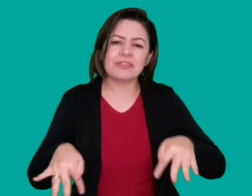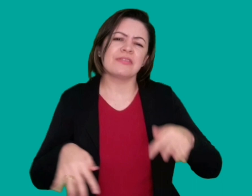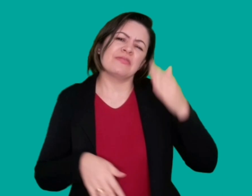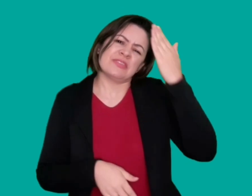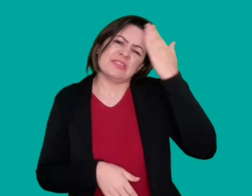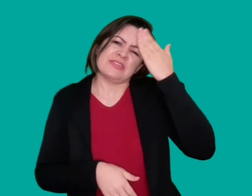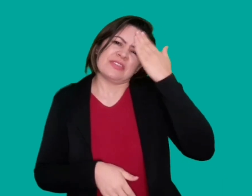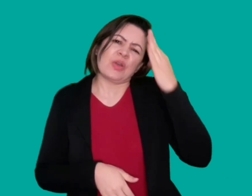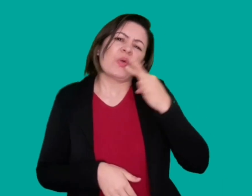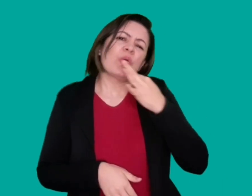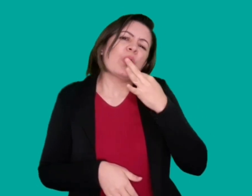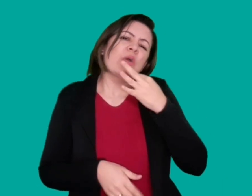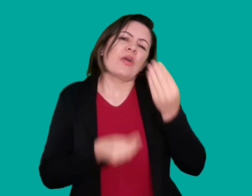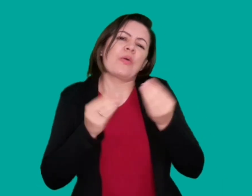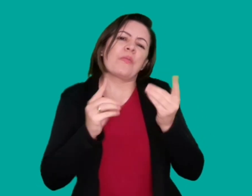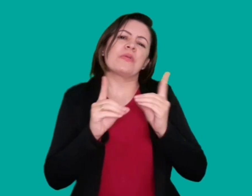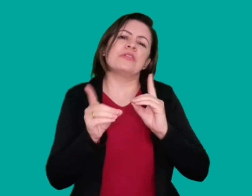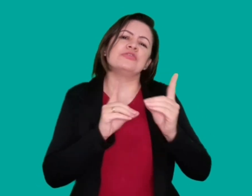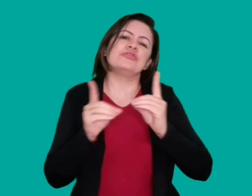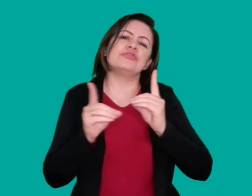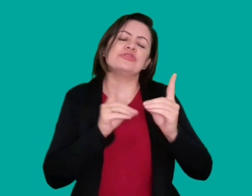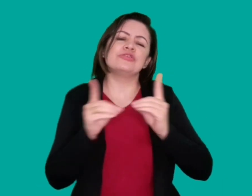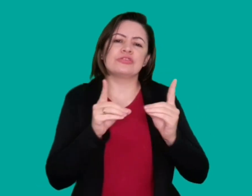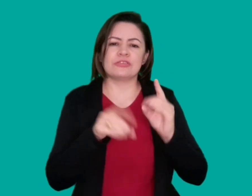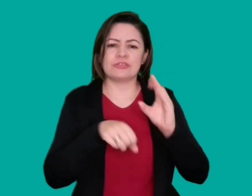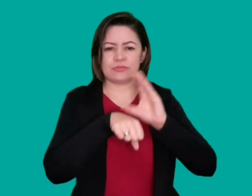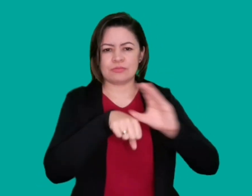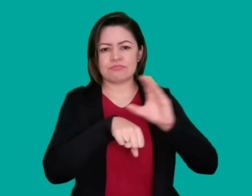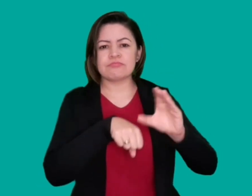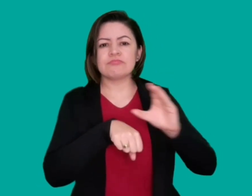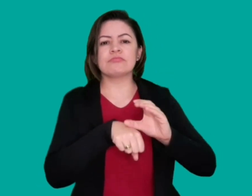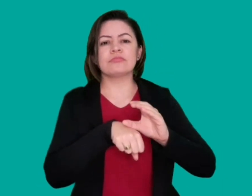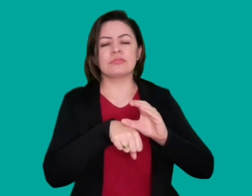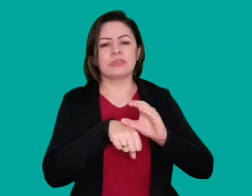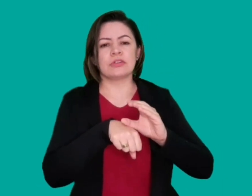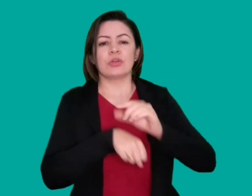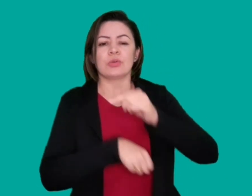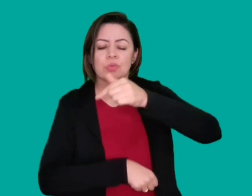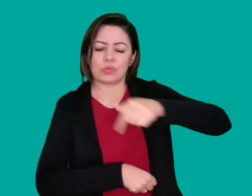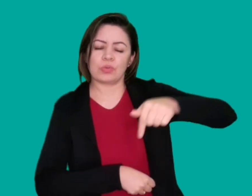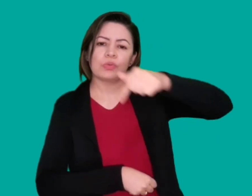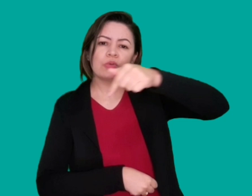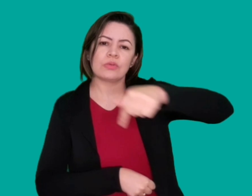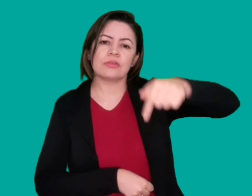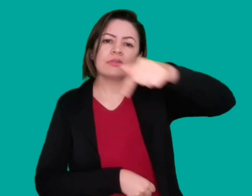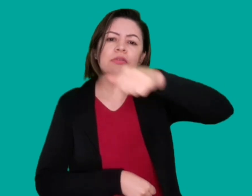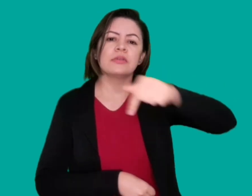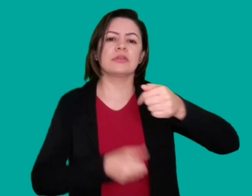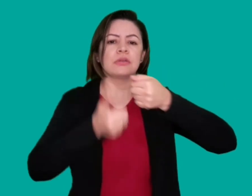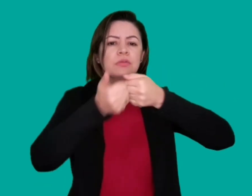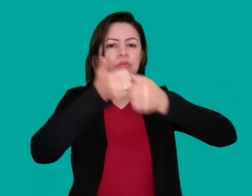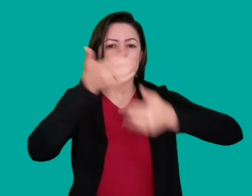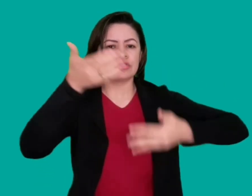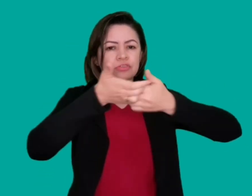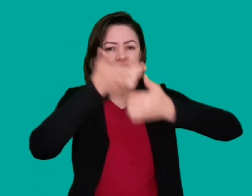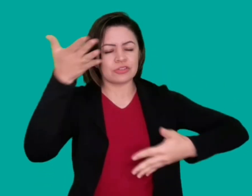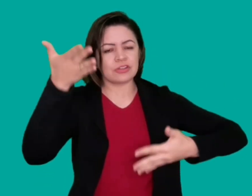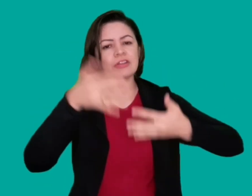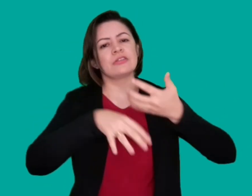Ah então você já conhece toda dinâmica do curso de especialização do nós temos semanalmente nosso